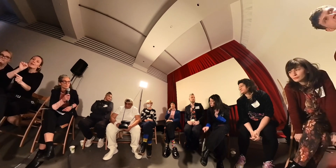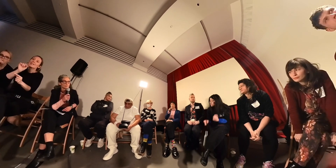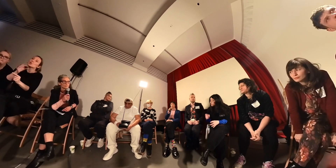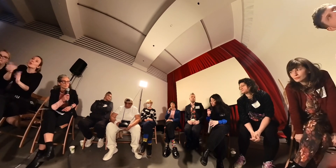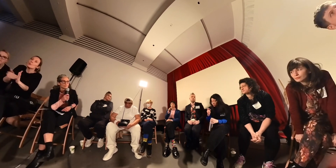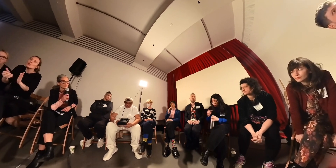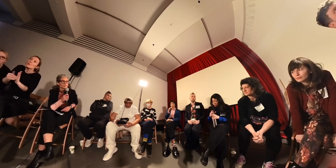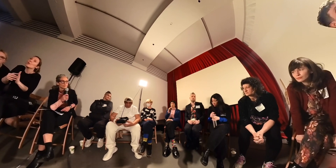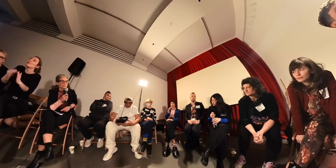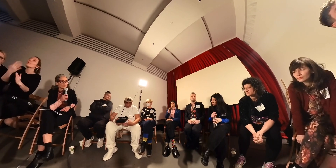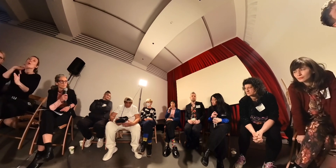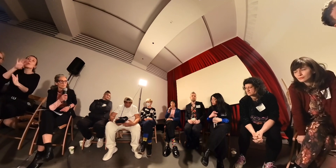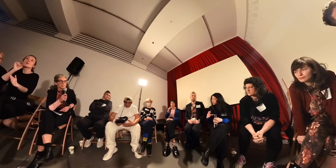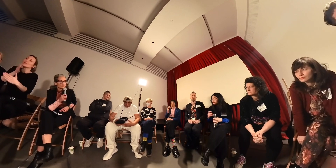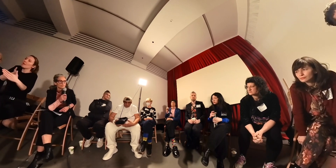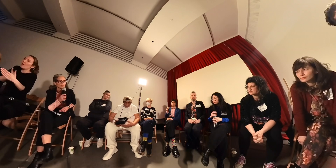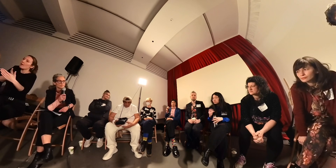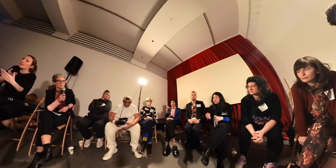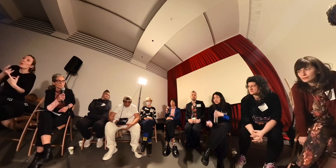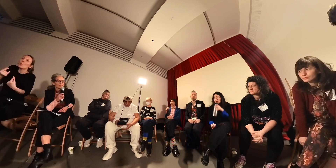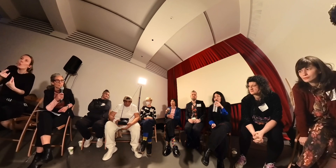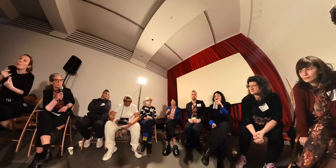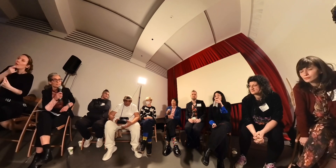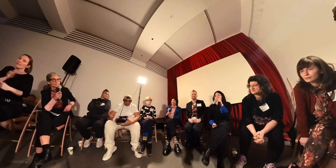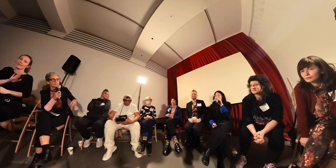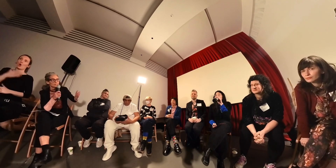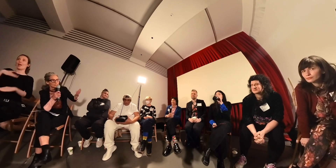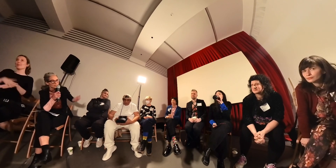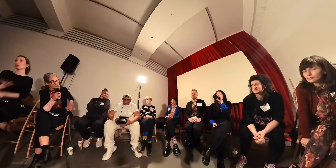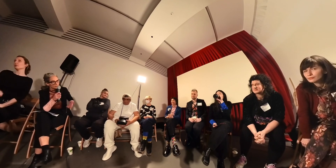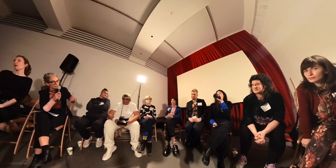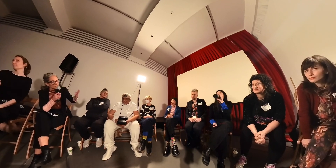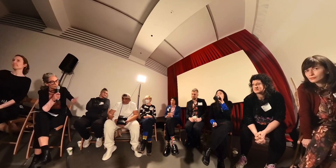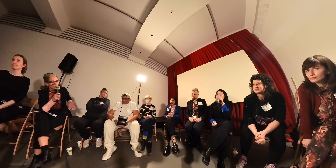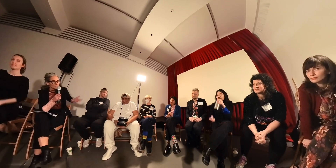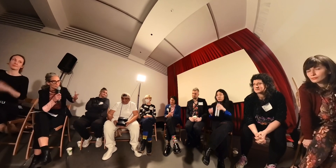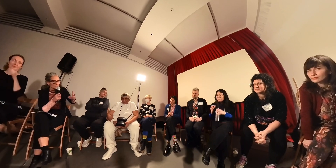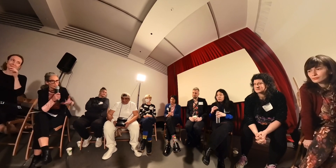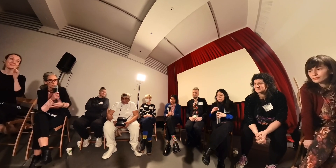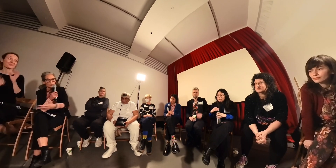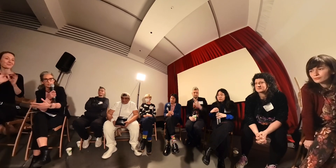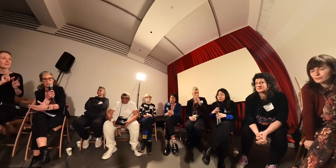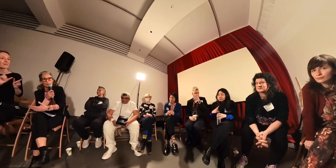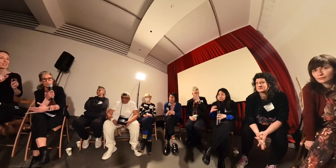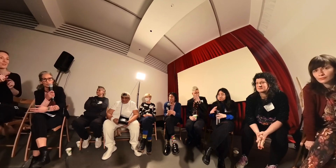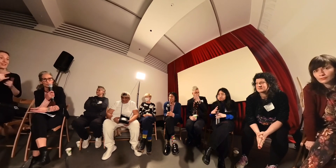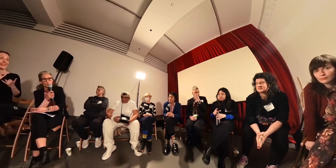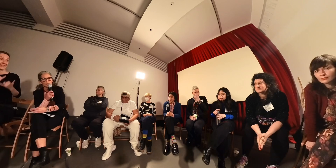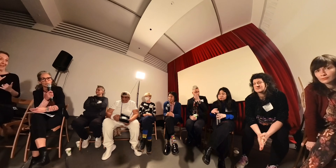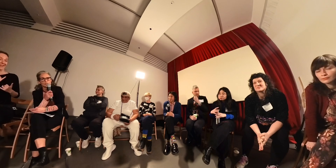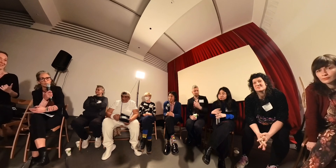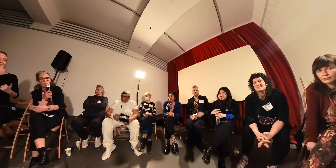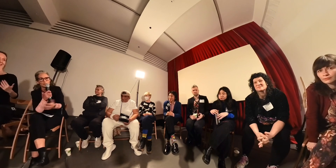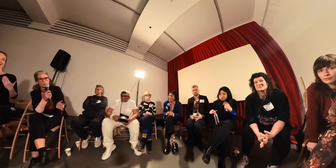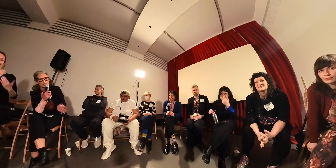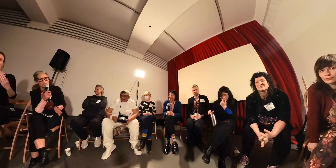emocích těch vlastně lidí. Mm-hmm. Tak díky tobě vlastně se můžeme teďka